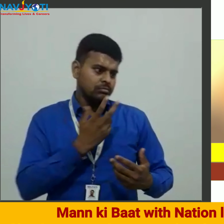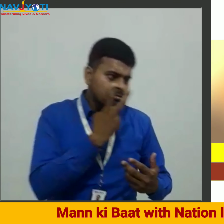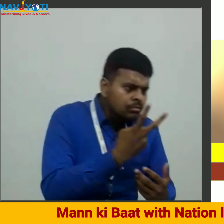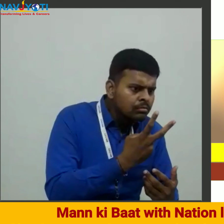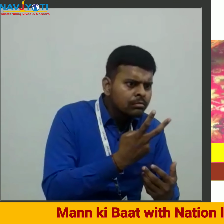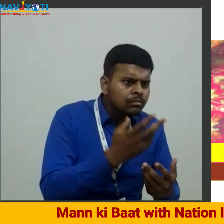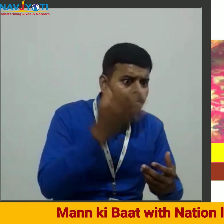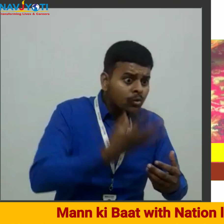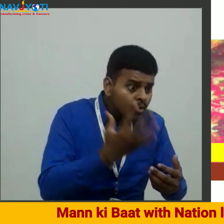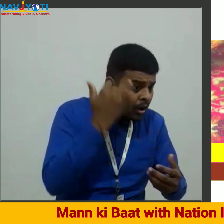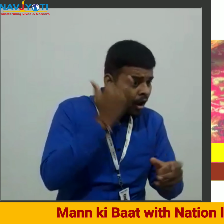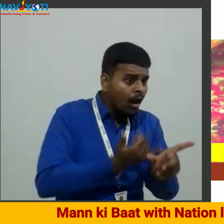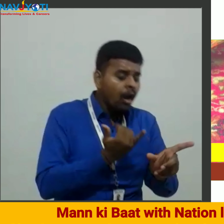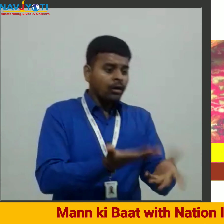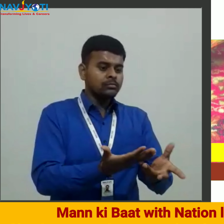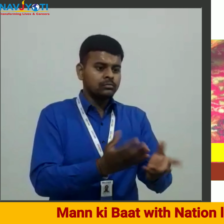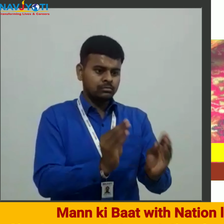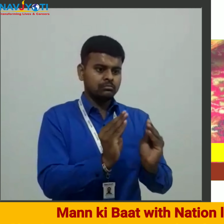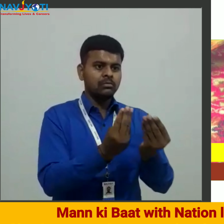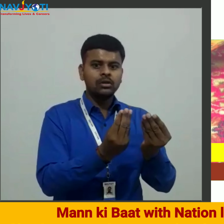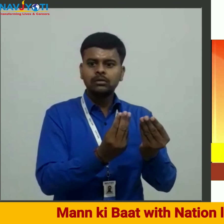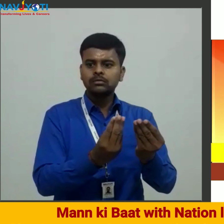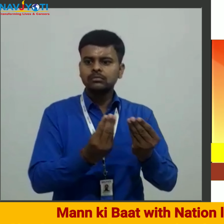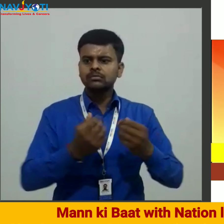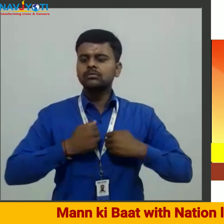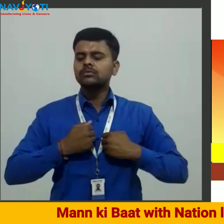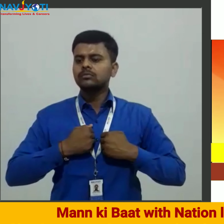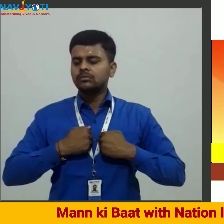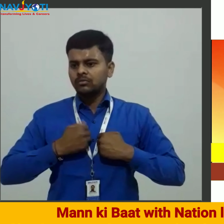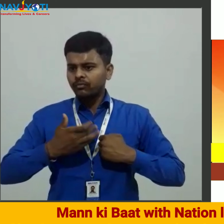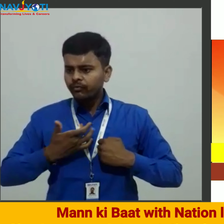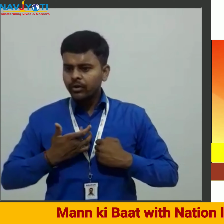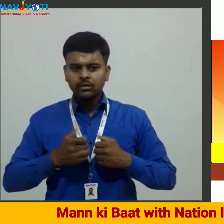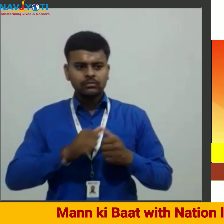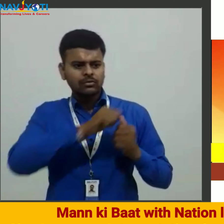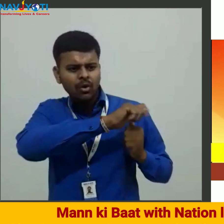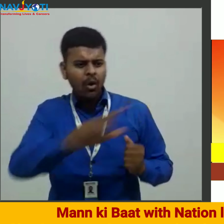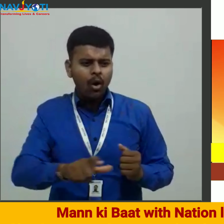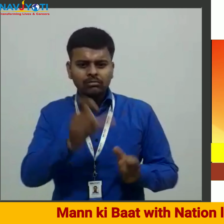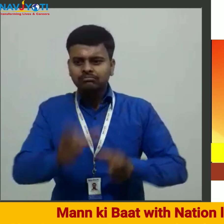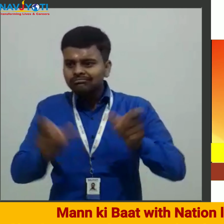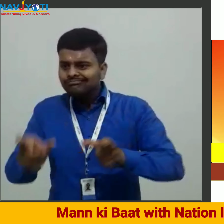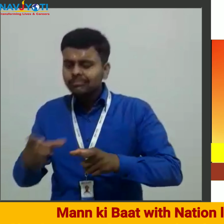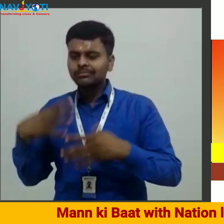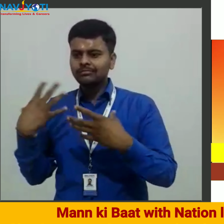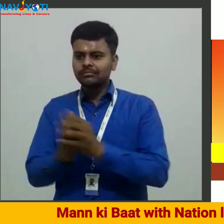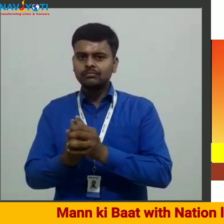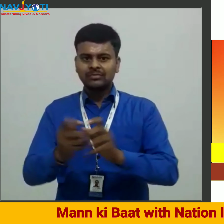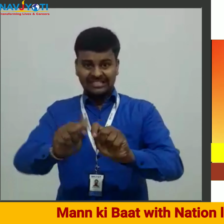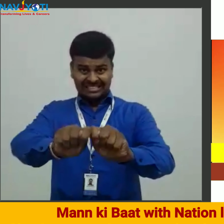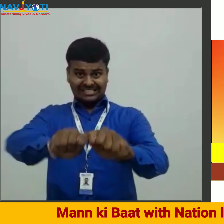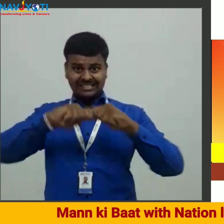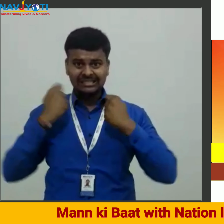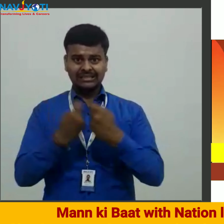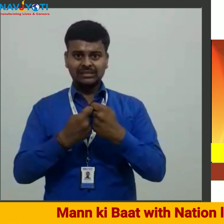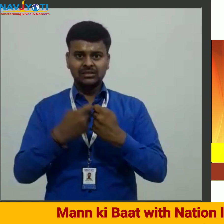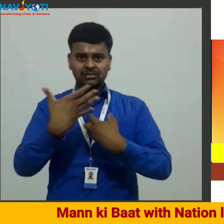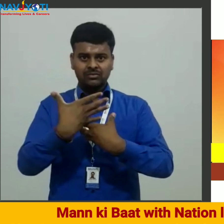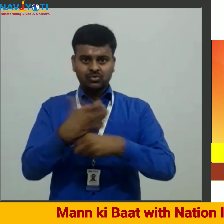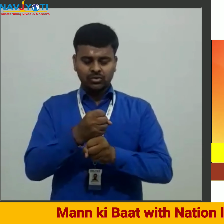न कुछ नया निर्माण कर रहा है। साथियों, देश जब एक टीम बनकर के काम करता